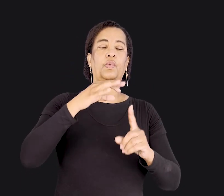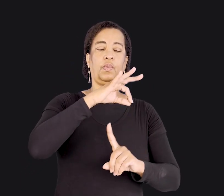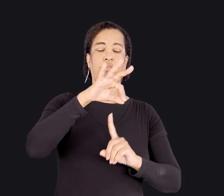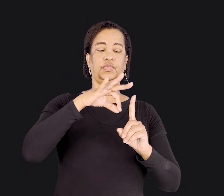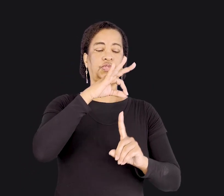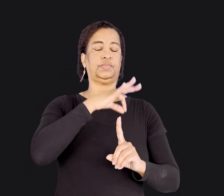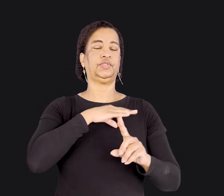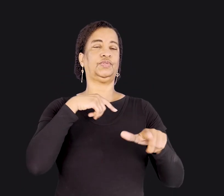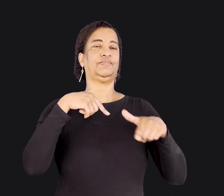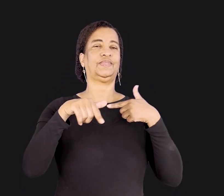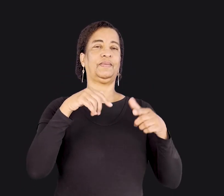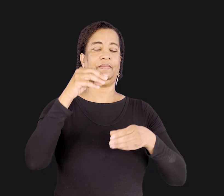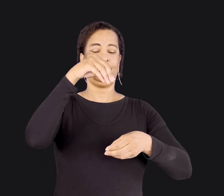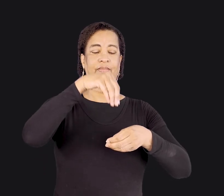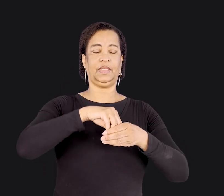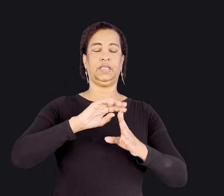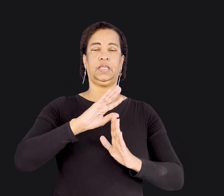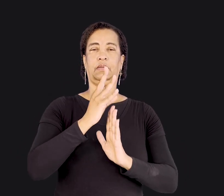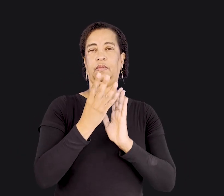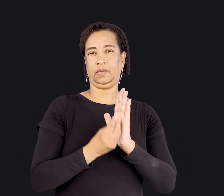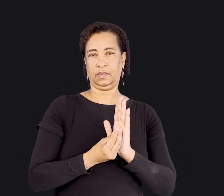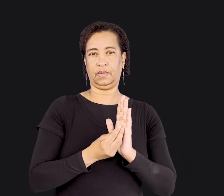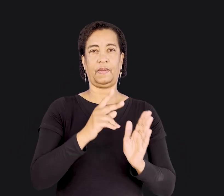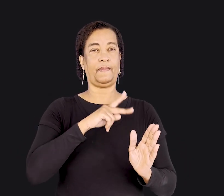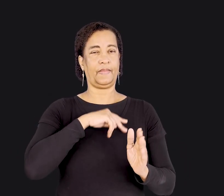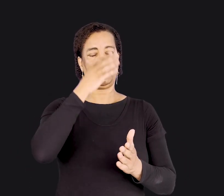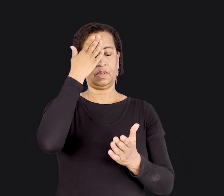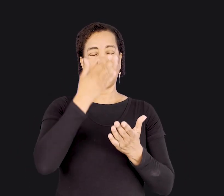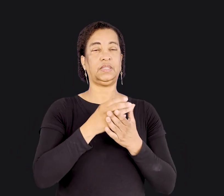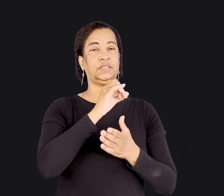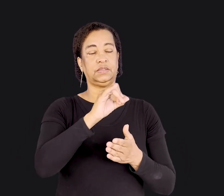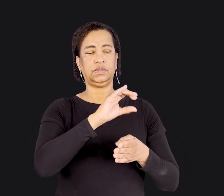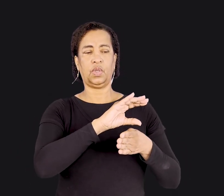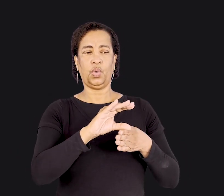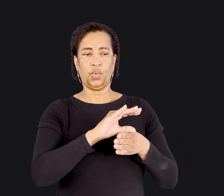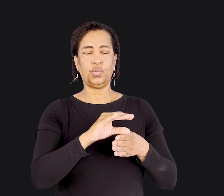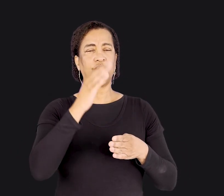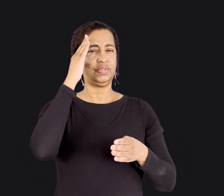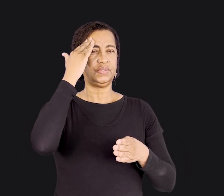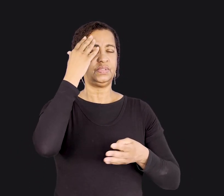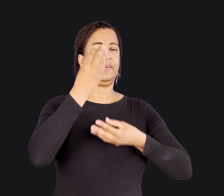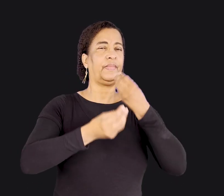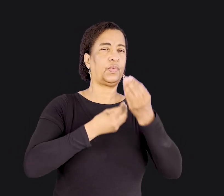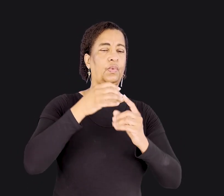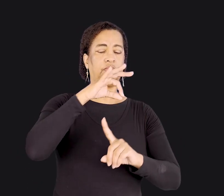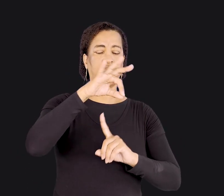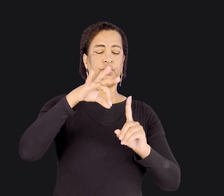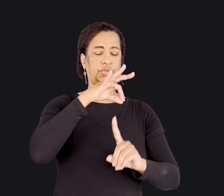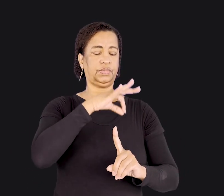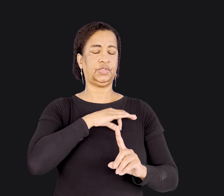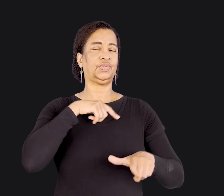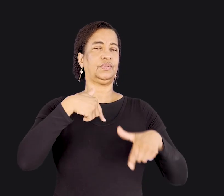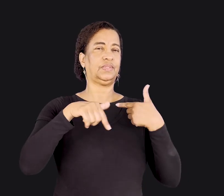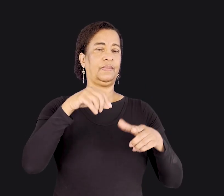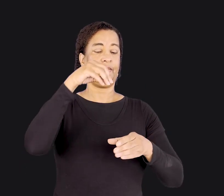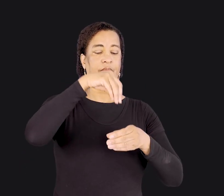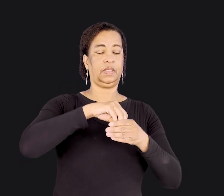na igreja. Paulo acreditava que, se os coríntios entendessem como é a atuação do Espírito Santo na igreja,